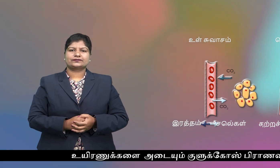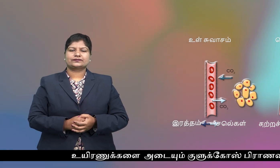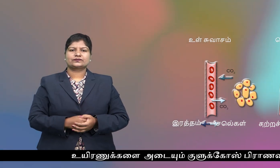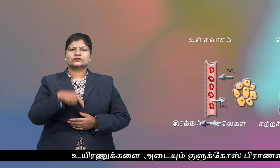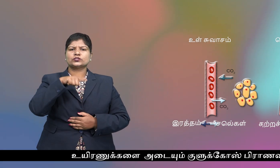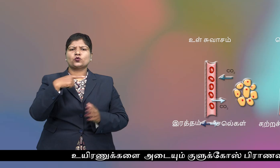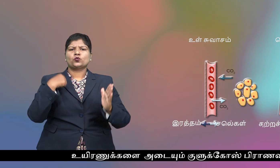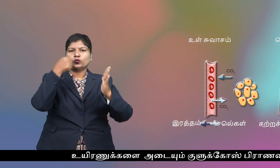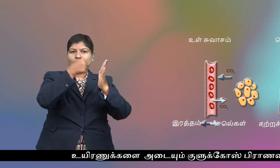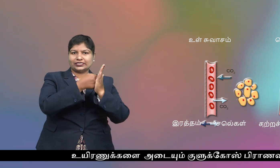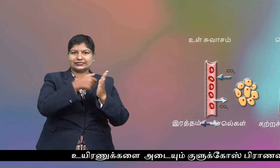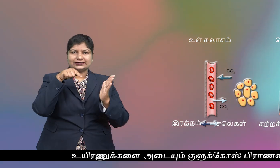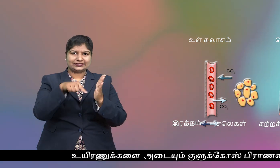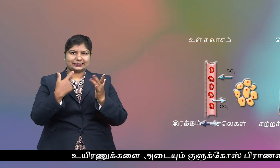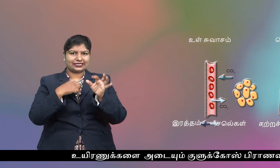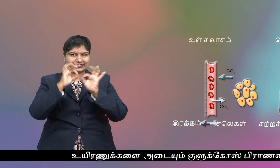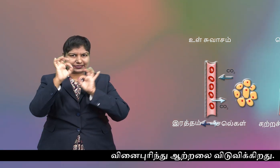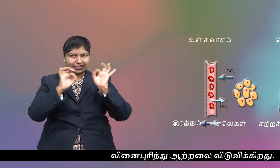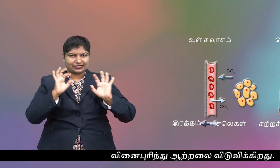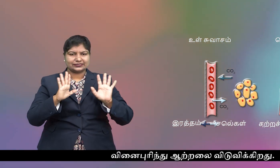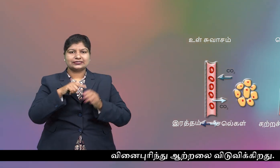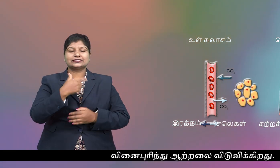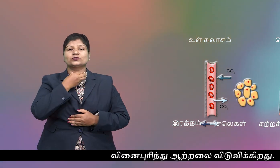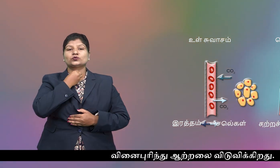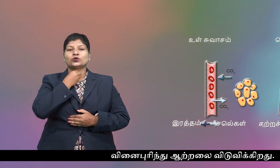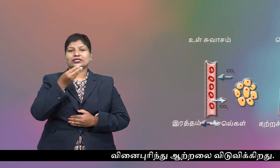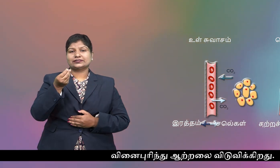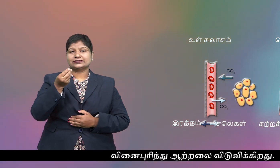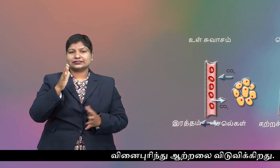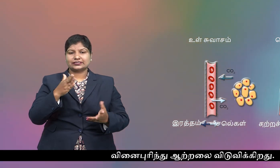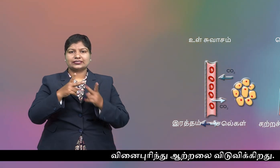உயிரணுக்களை அடையும் குளுக்கோஸ் பிராணவாயுடன் வினைபுரிந்து ஆற்றலை விடுவிக்கிறது.